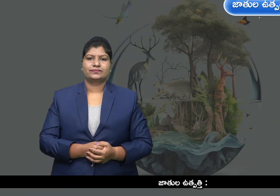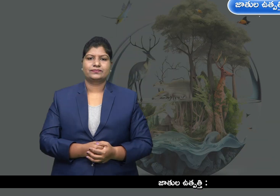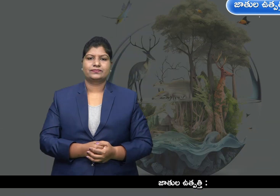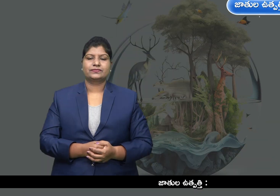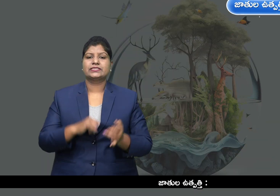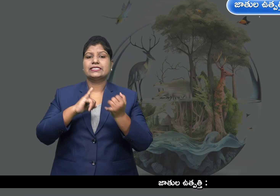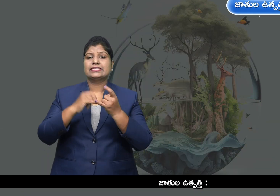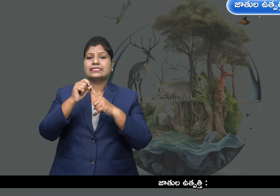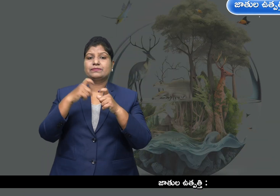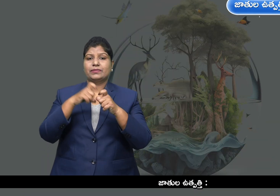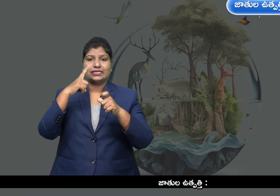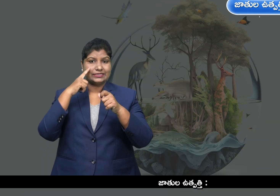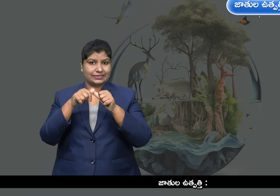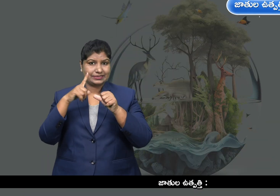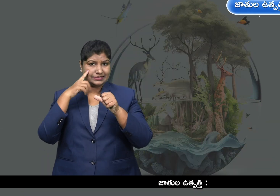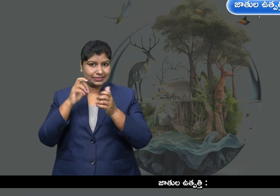జాతుల ఉత్పత్తి.